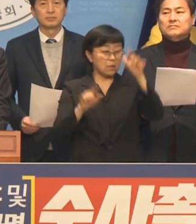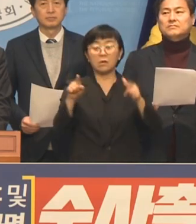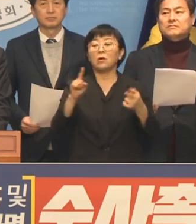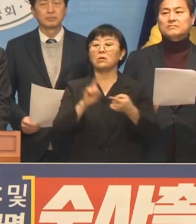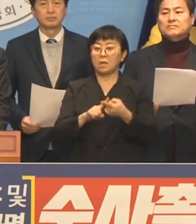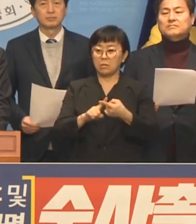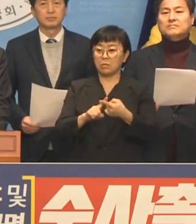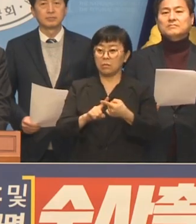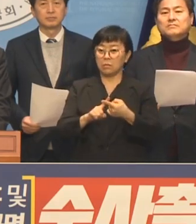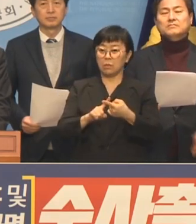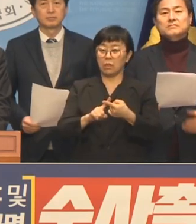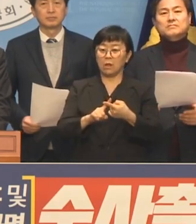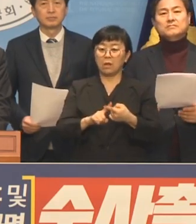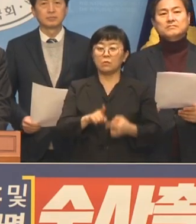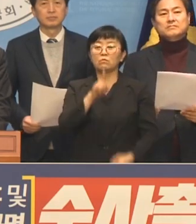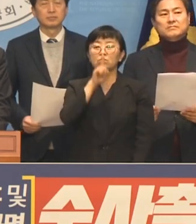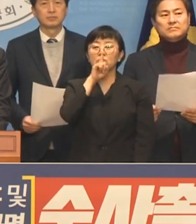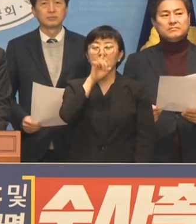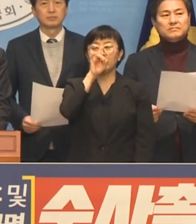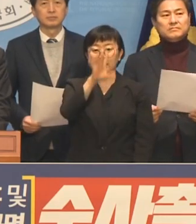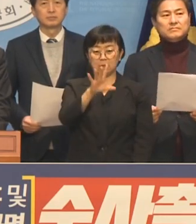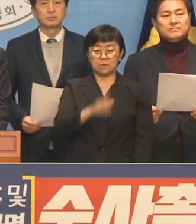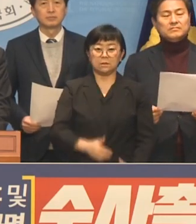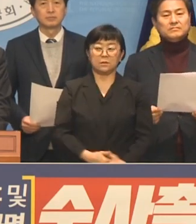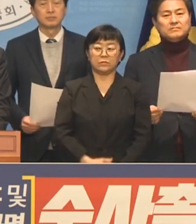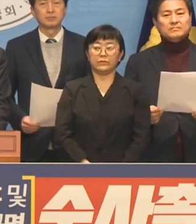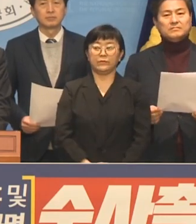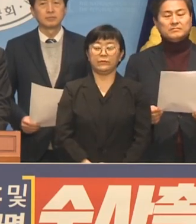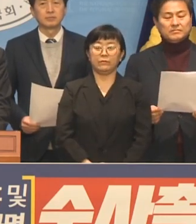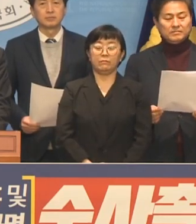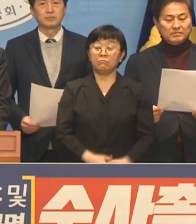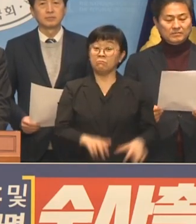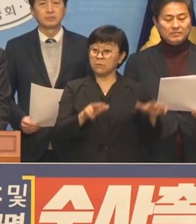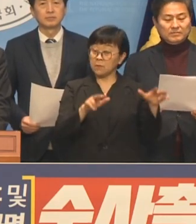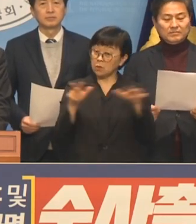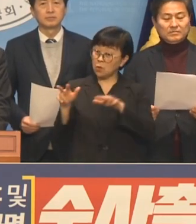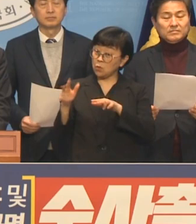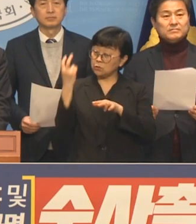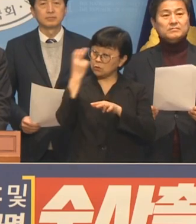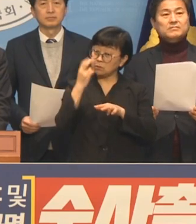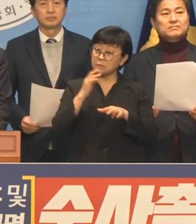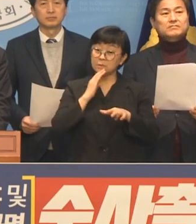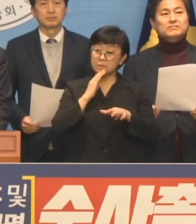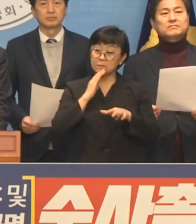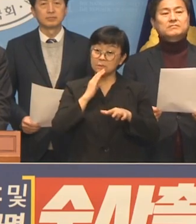사건에 대해서 침묵하고 있으면 안 되겠죠. 당장 수사하고